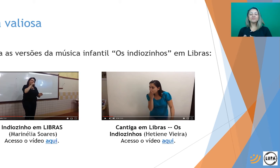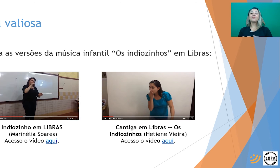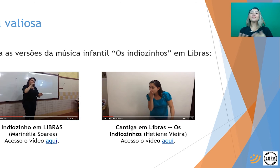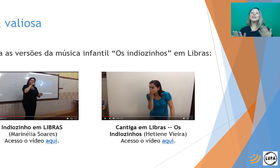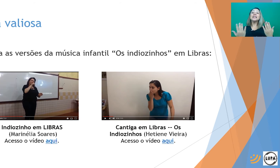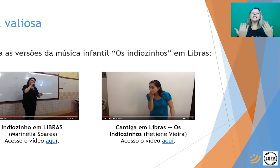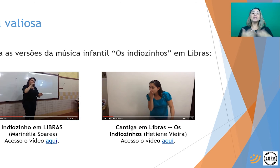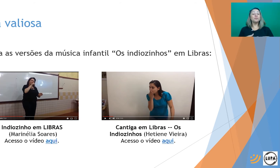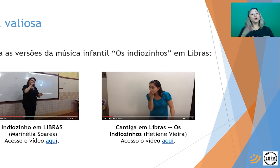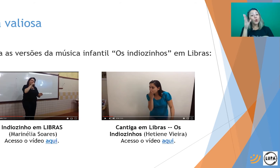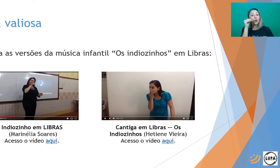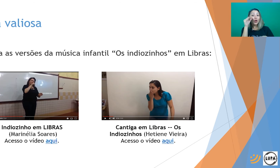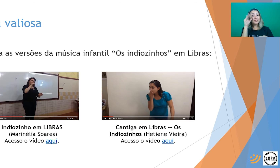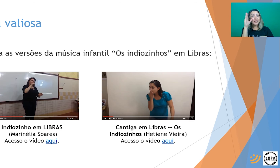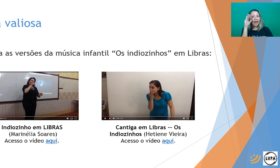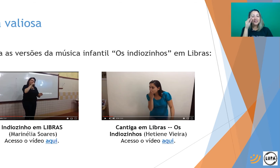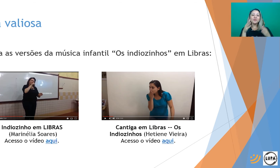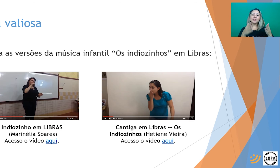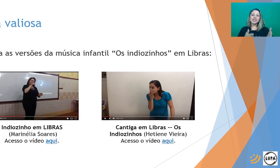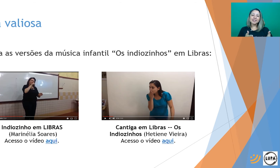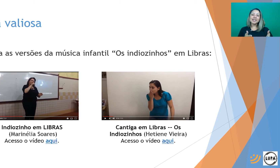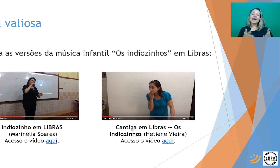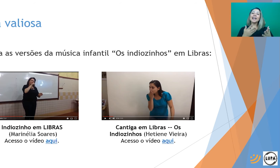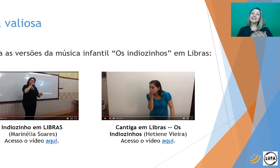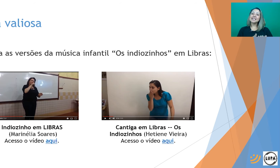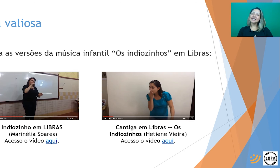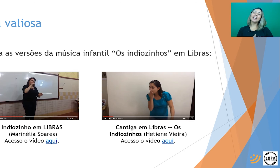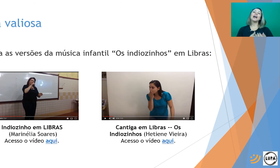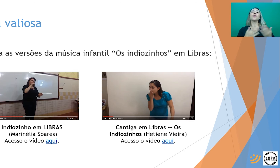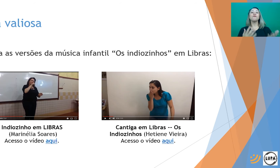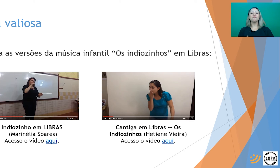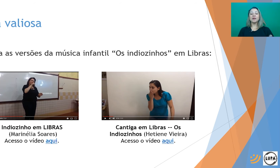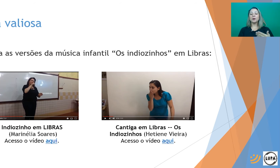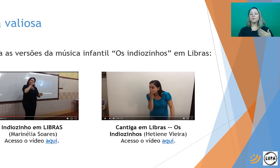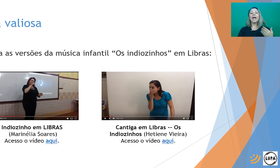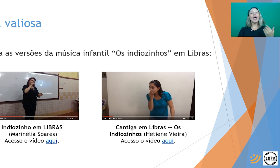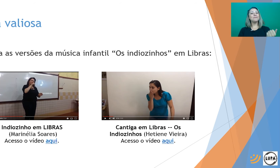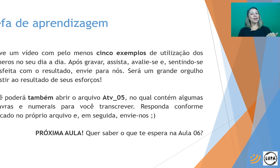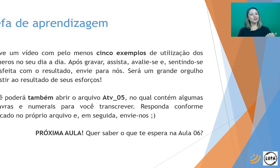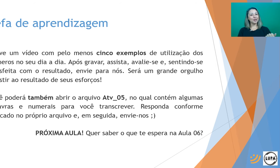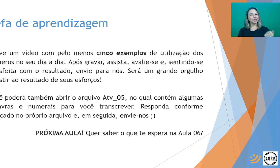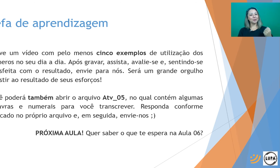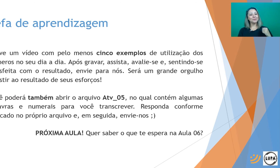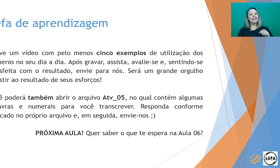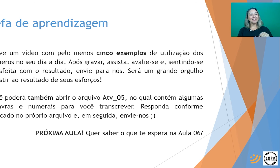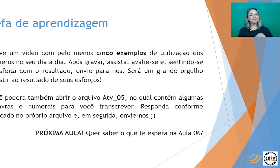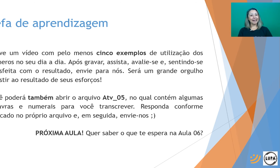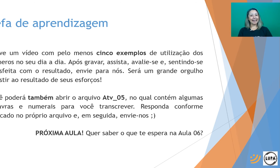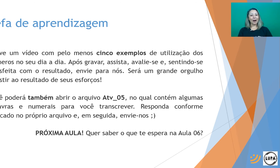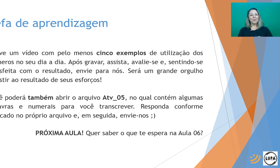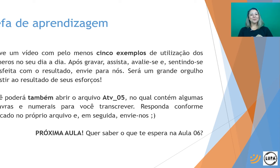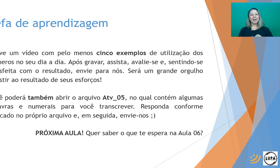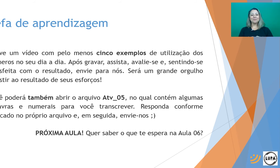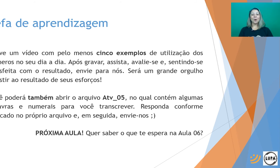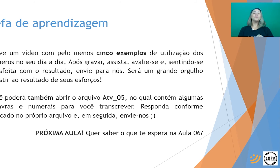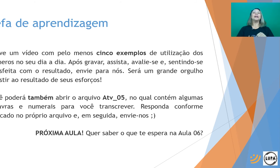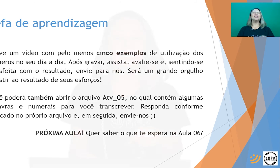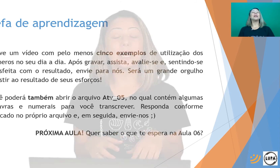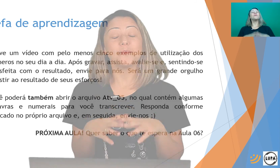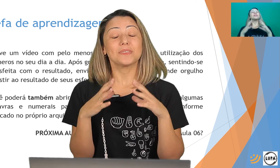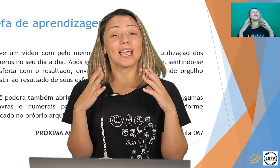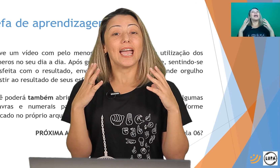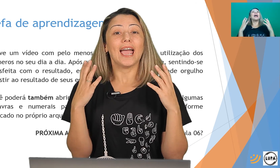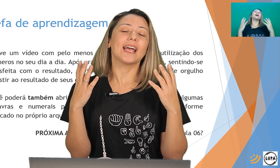também. Por curiosidade, se vocês quiserem, acessem lá, confiram. É bem divertido, tá bem legal, tá